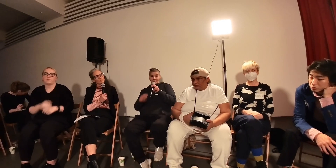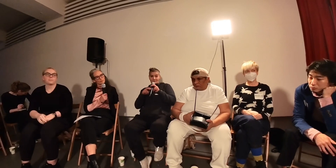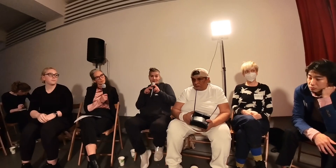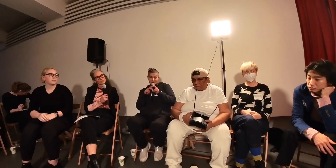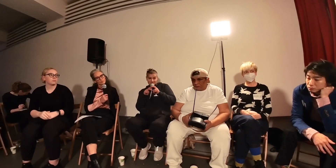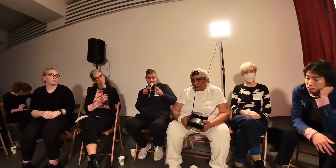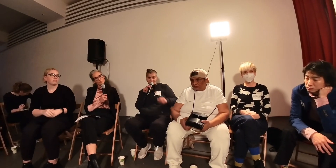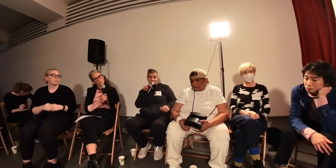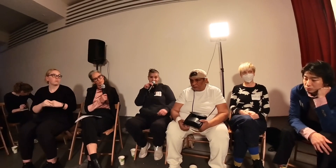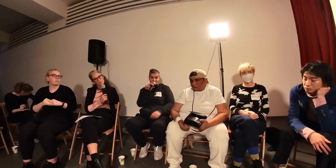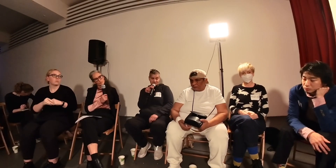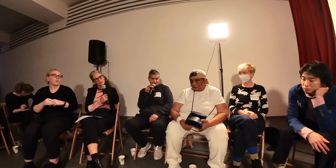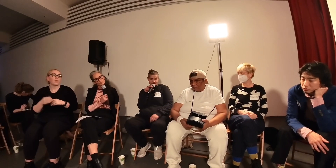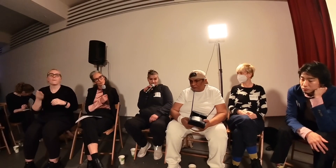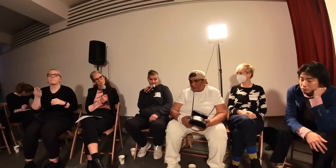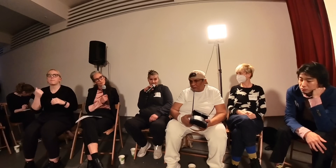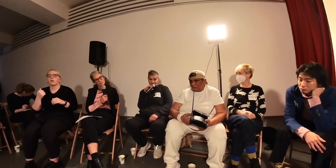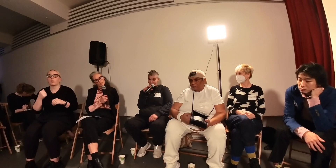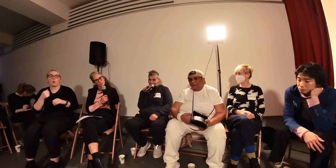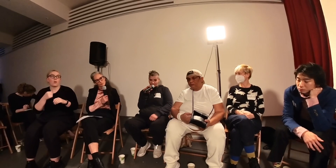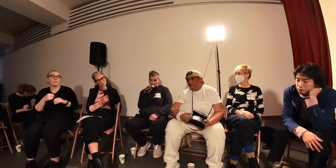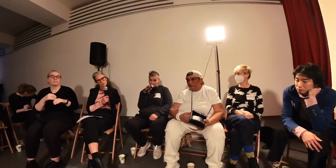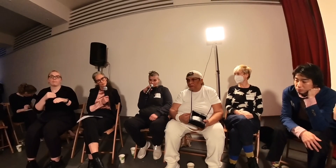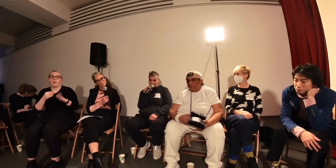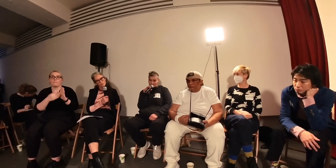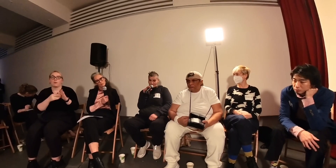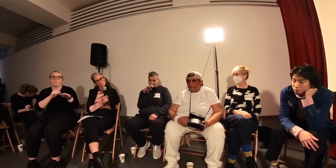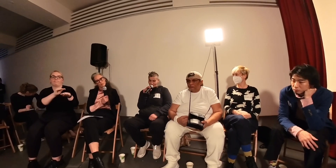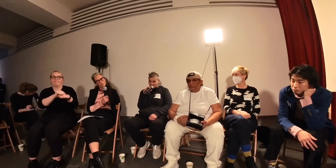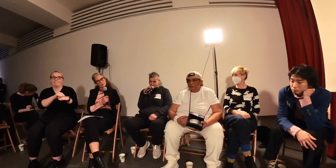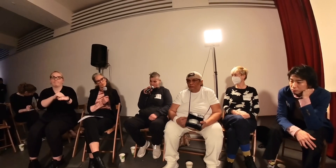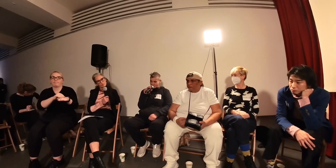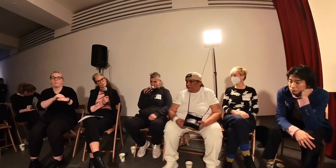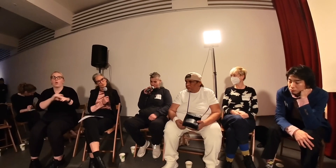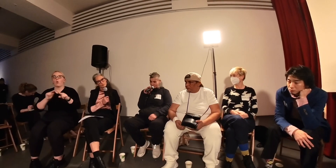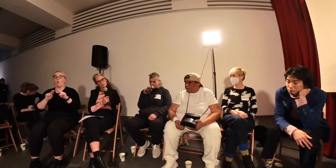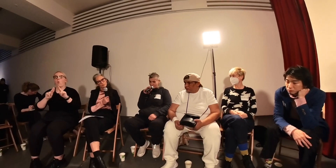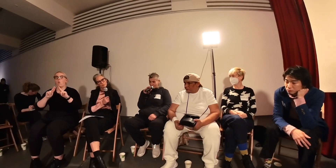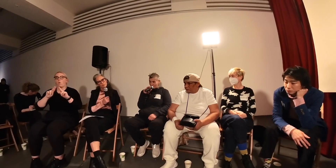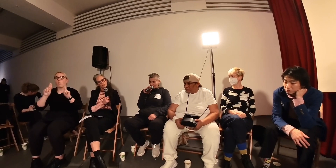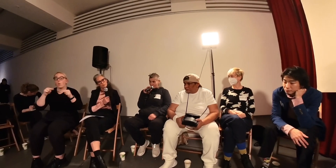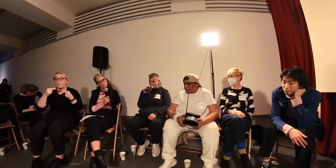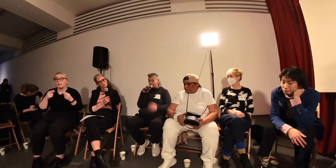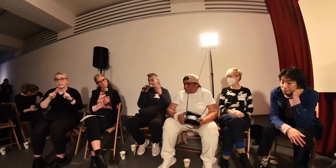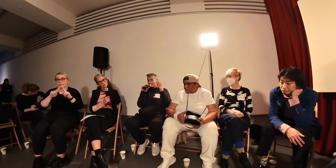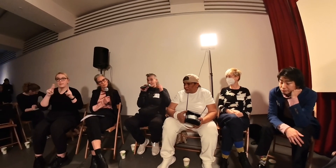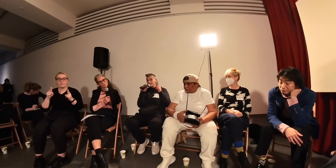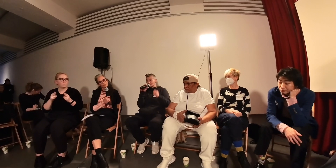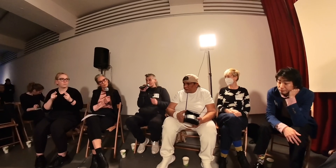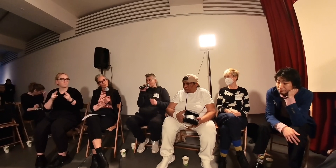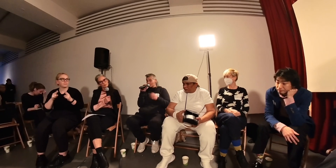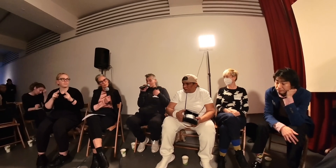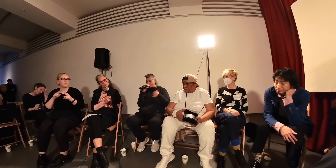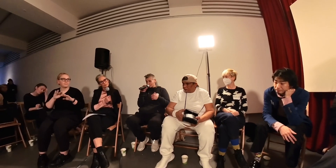A jakoby já jsem i Magdě ze začátku říkala, že nechápu umělecký svět. Takhle,